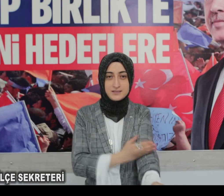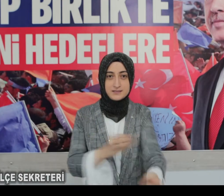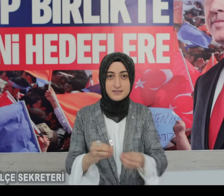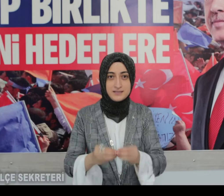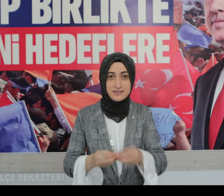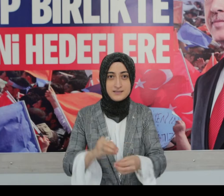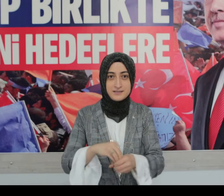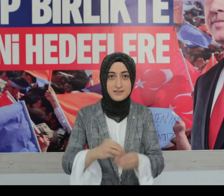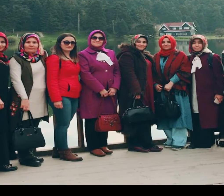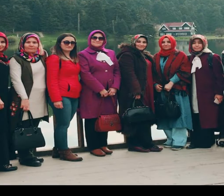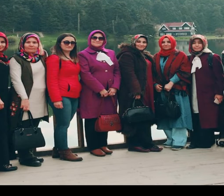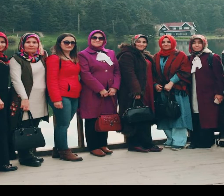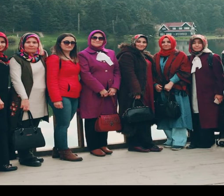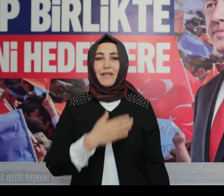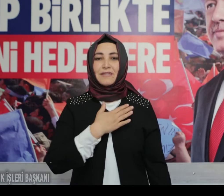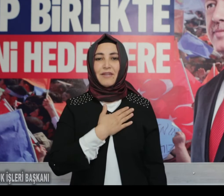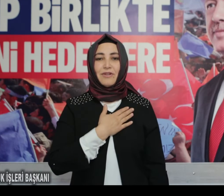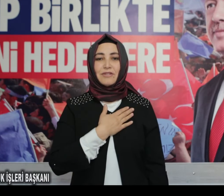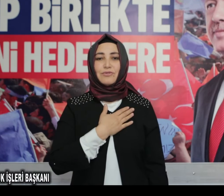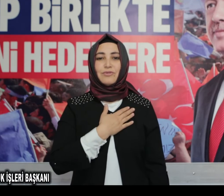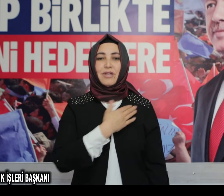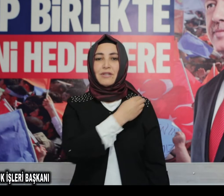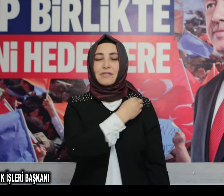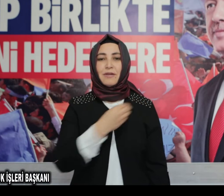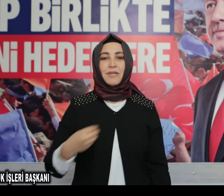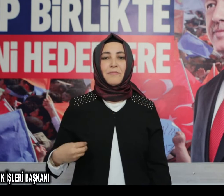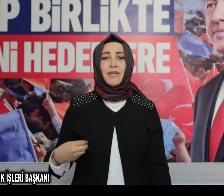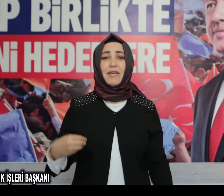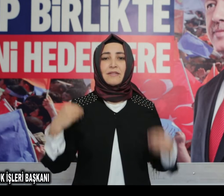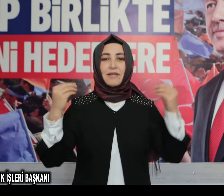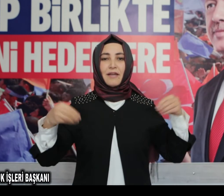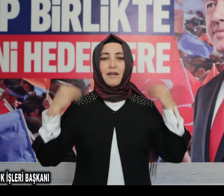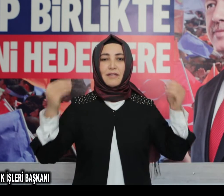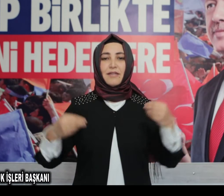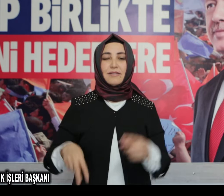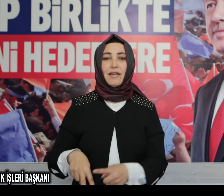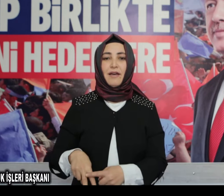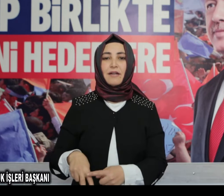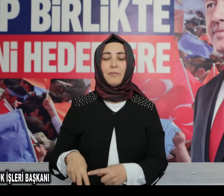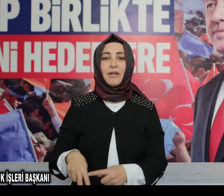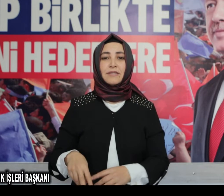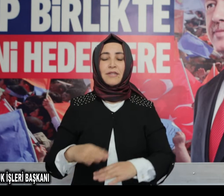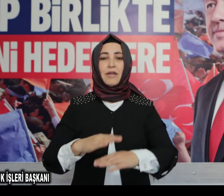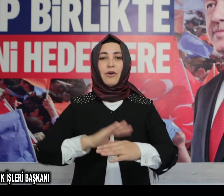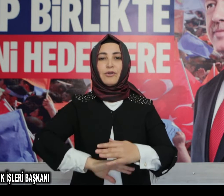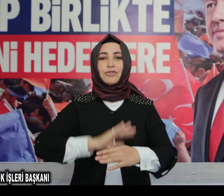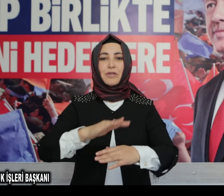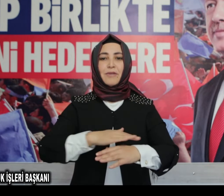derdine dertli. Tevazuyla samimiyet, gayret ve AK Parti. Önce